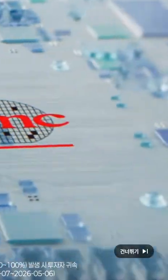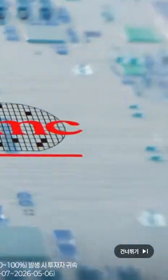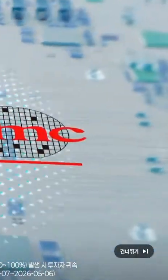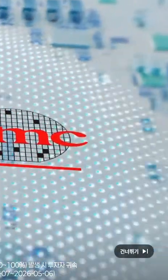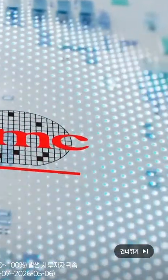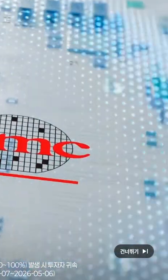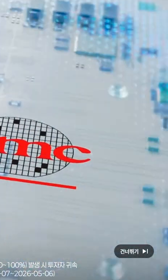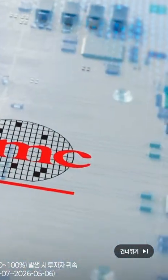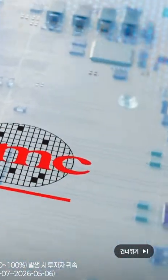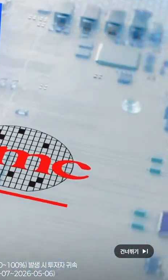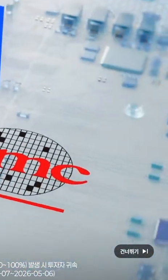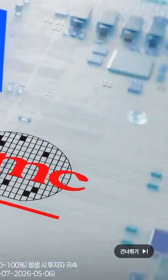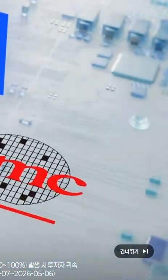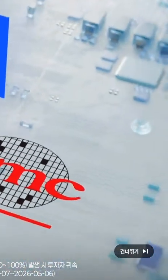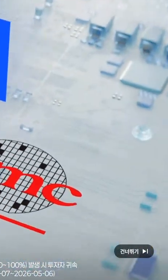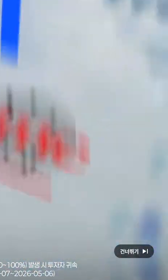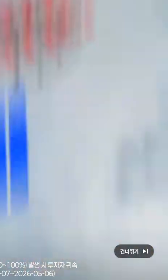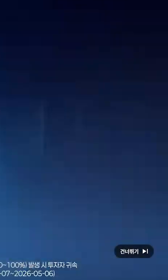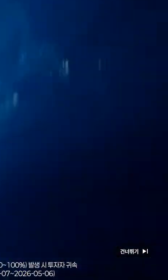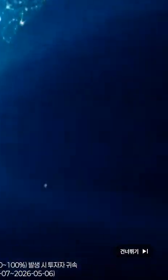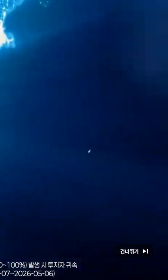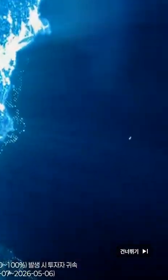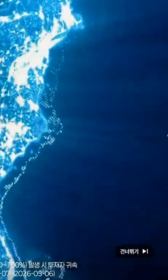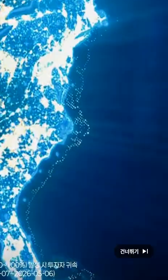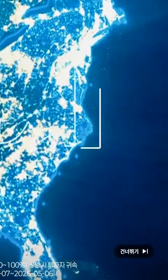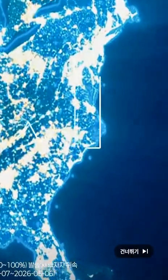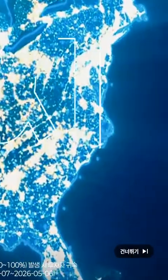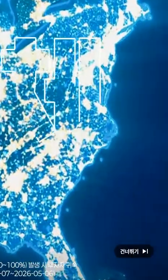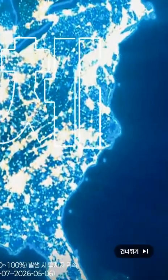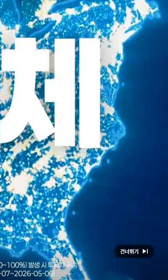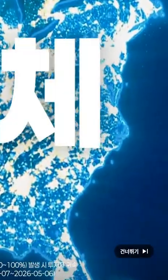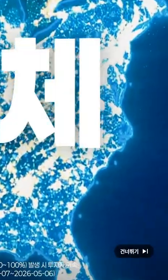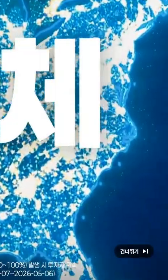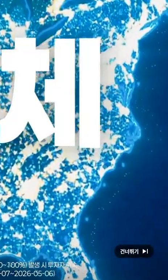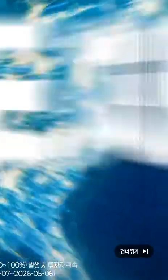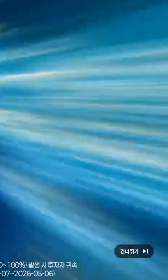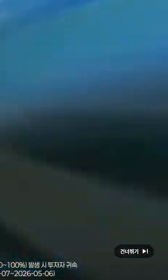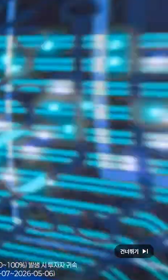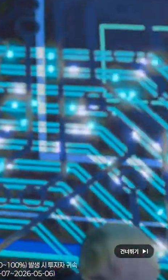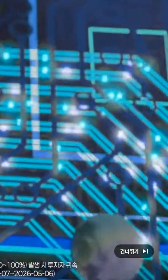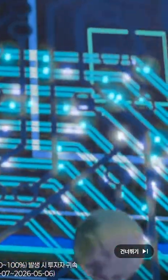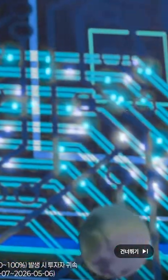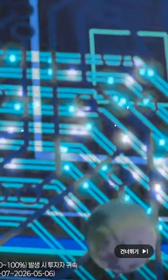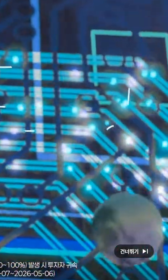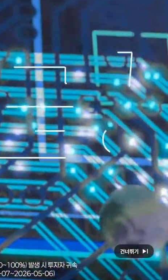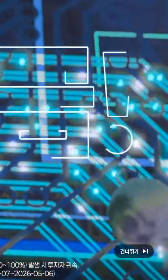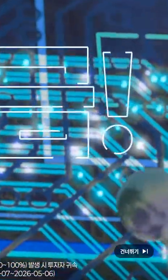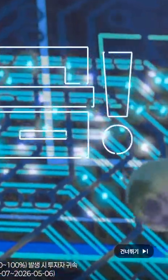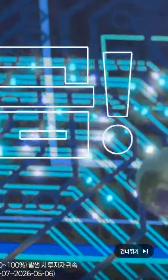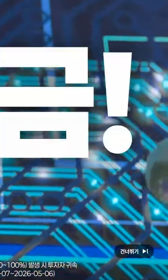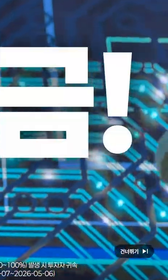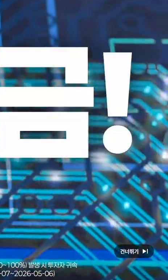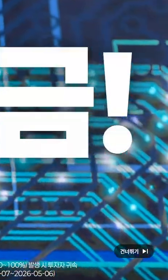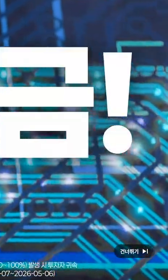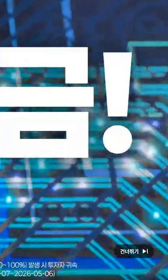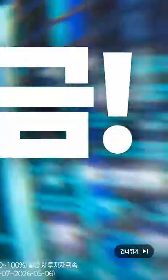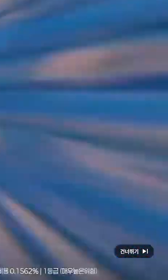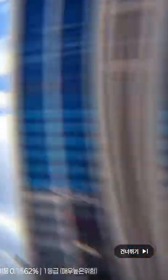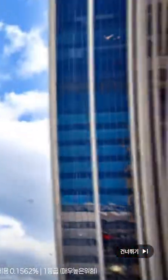핵심도 반도체. 반도체의 핵심은 미국 반도체. 투자의 기회는 바로